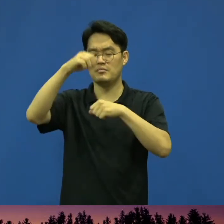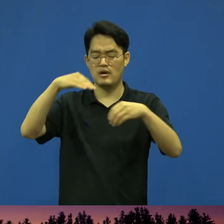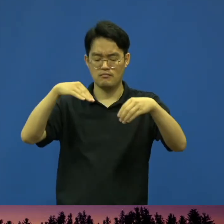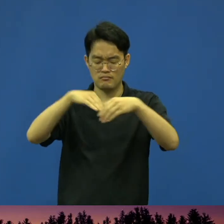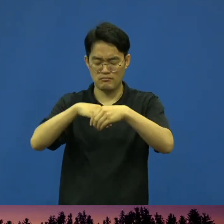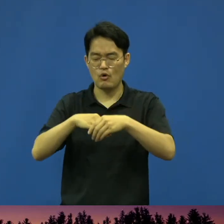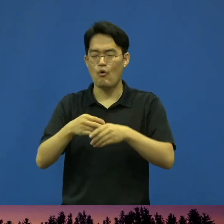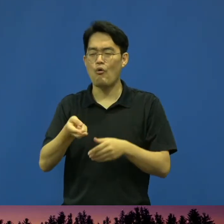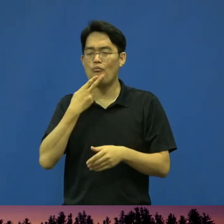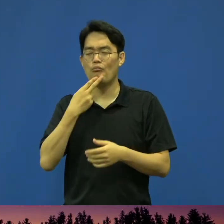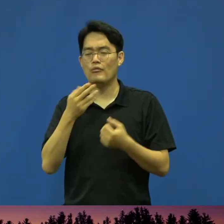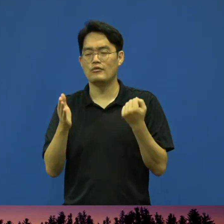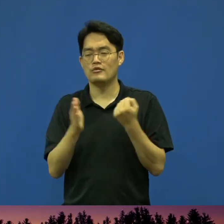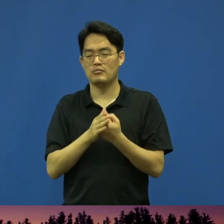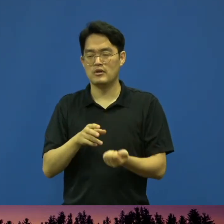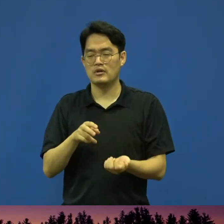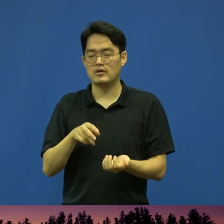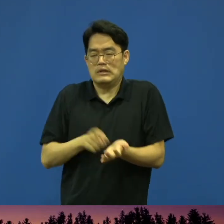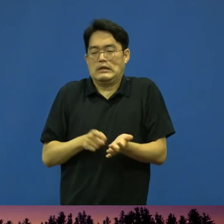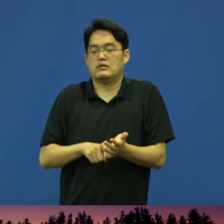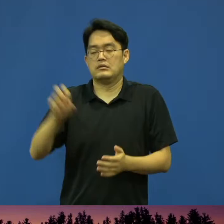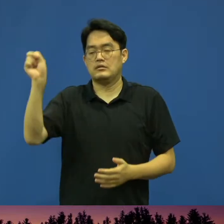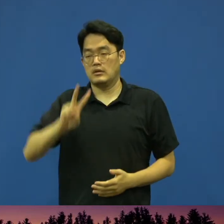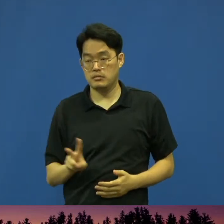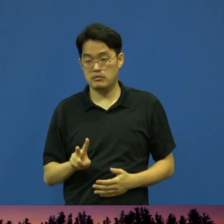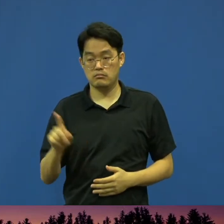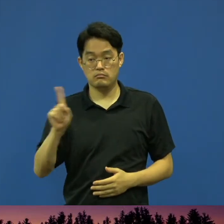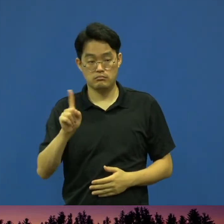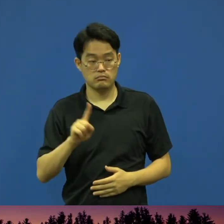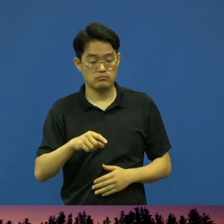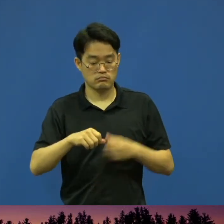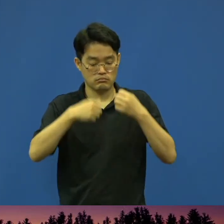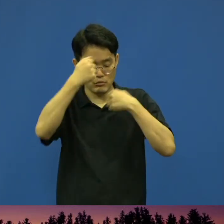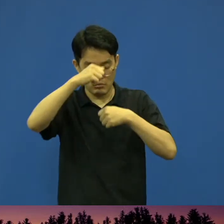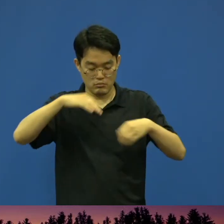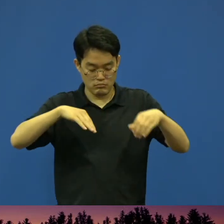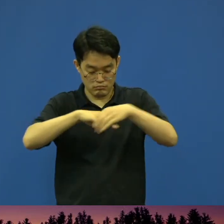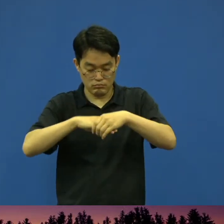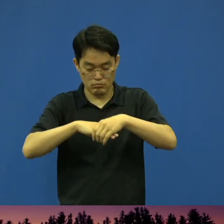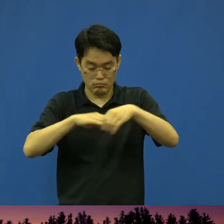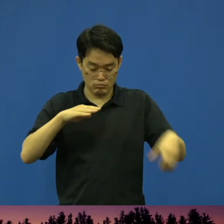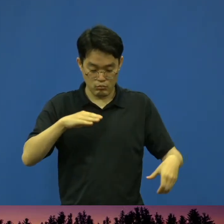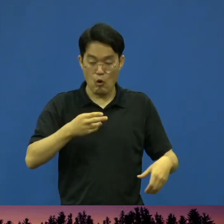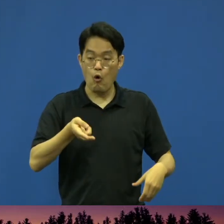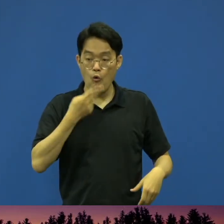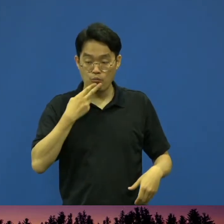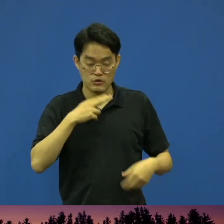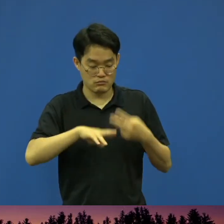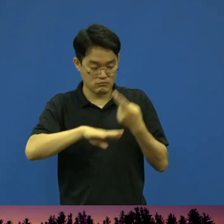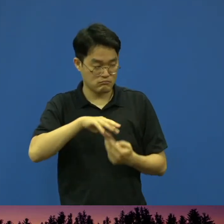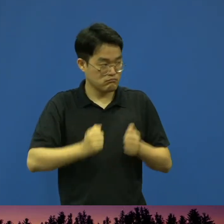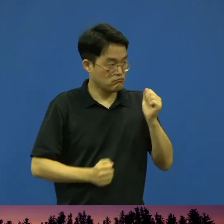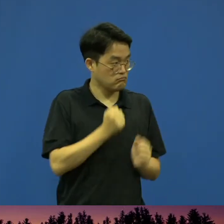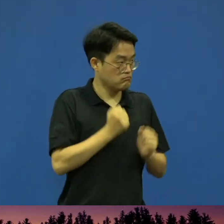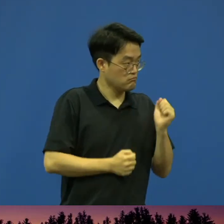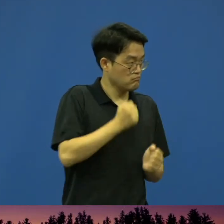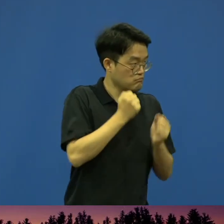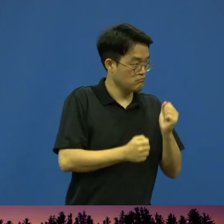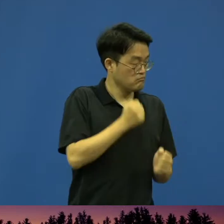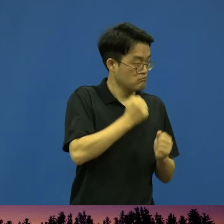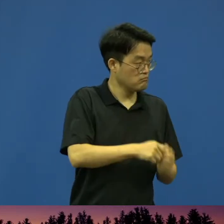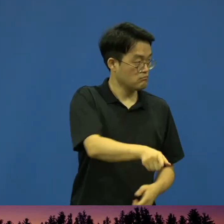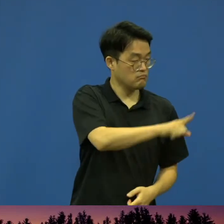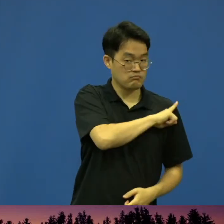급작스럽게 맨발로 뛰게 되었습니다. 금메달을 딴 것이죠. 4년 뒤에 1964년